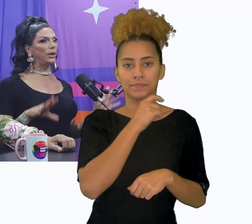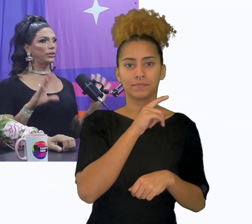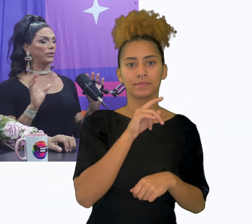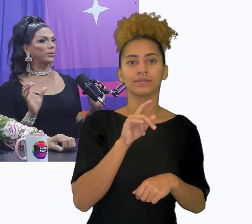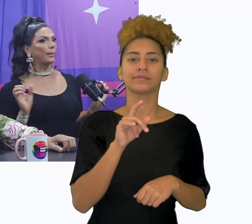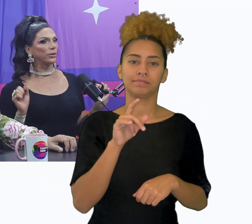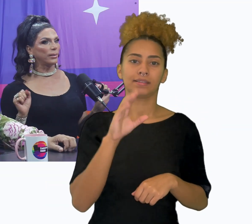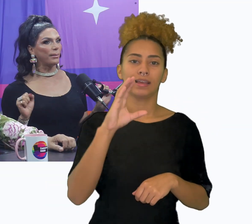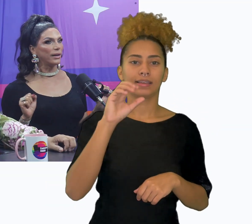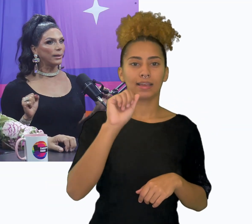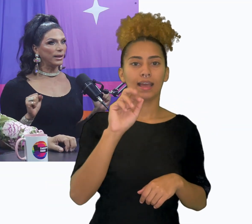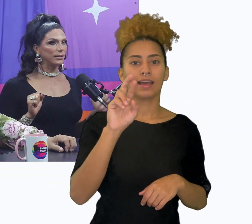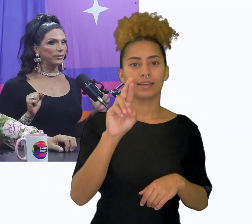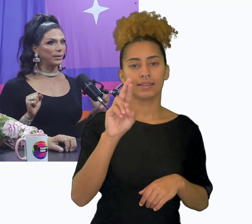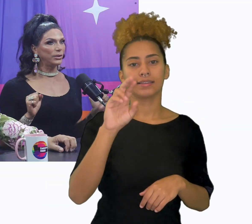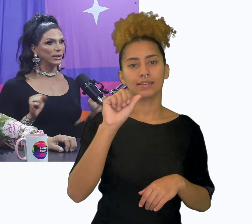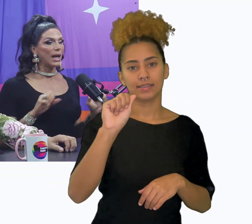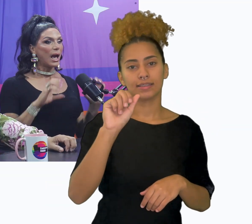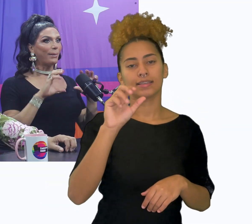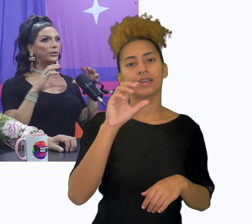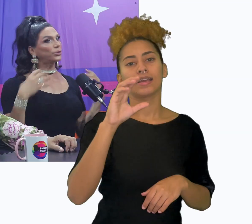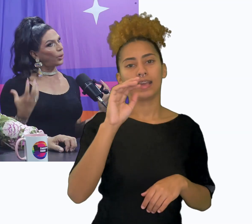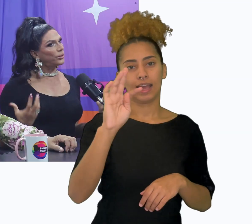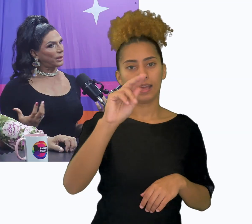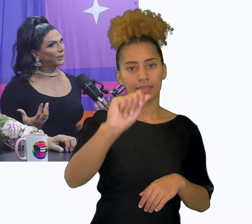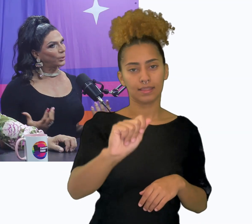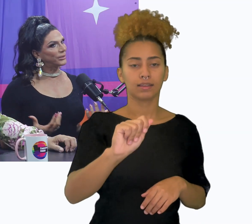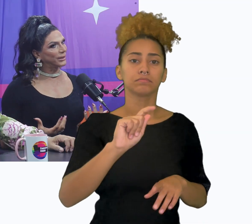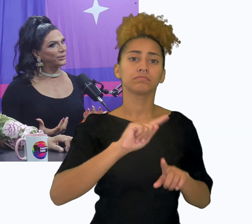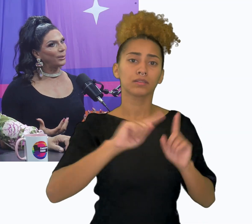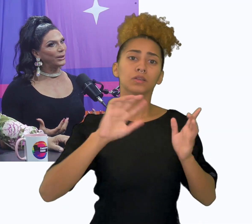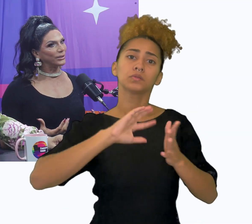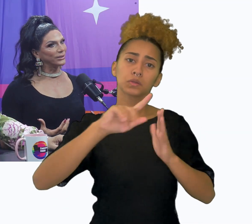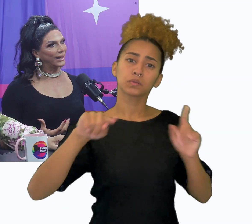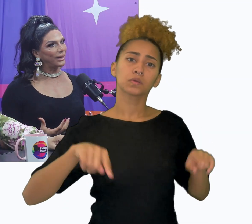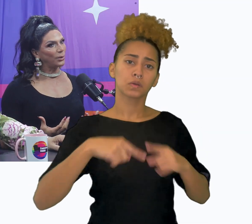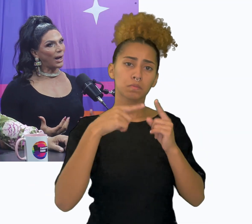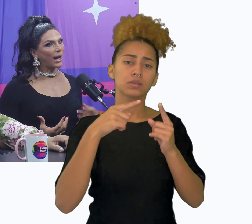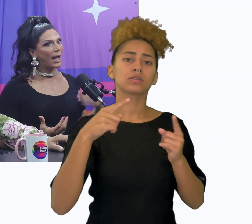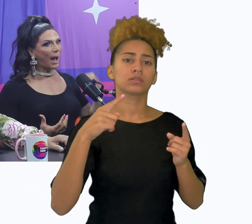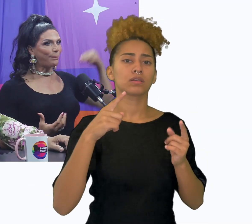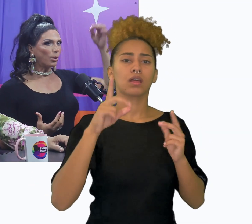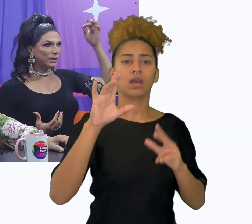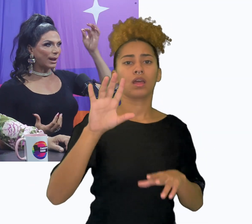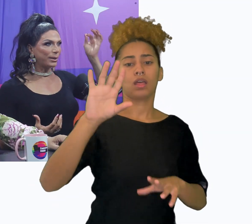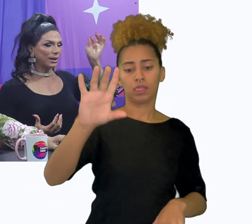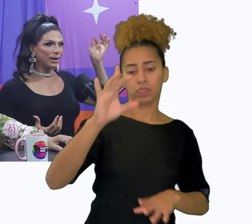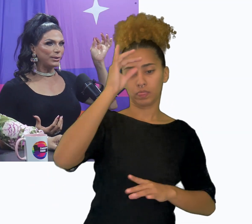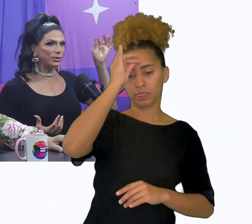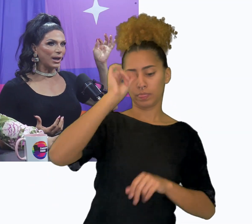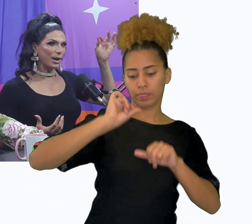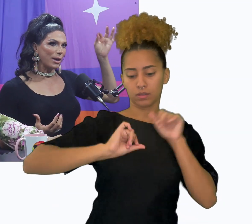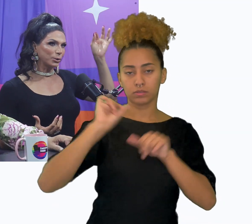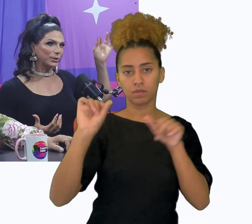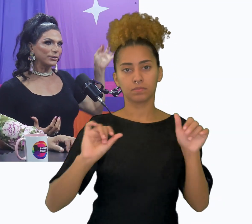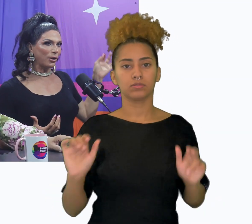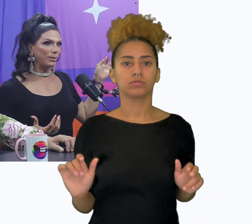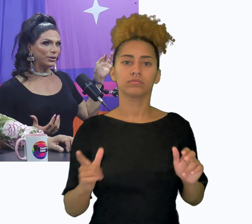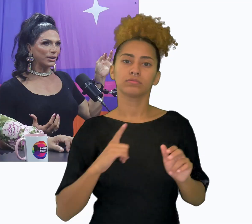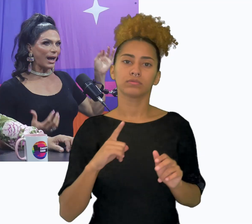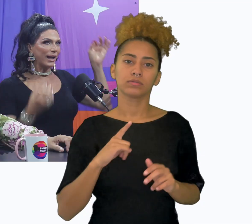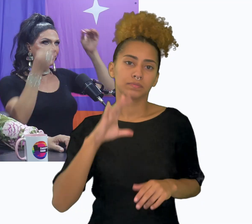né? Transformista, vamos se aproximar mais da beleza feminina. Mas todos são atores transformistas, né? A ponta da pirâmide é o